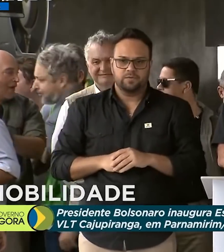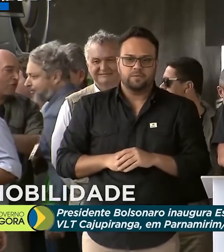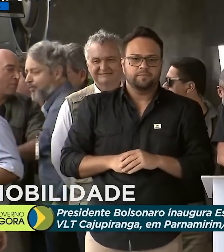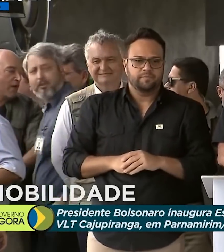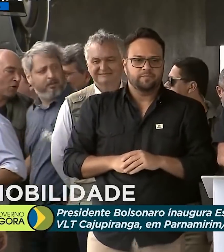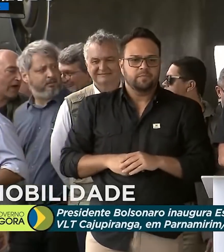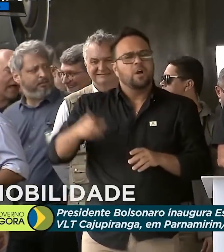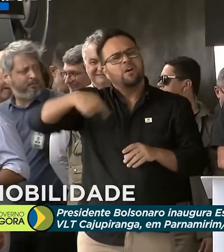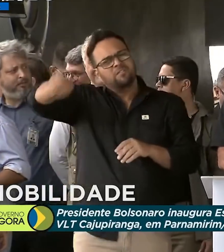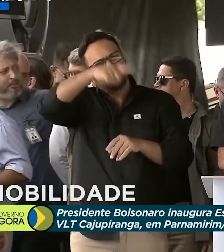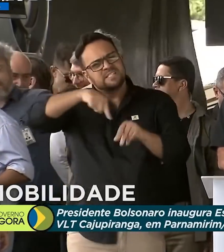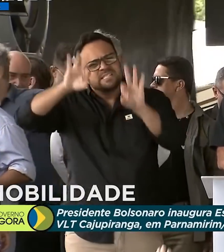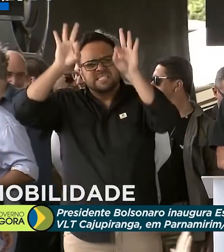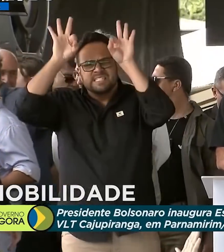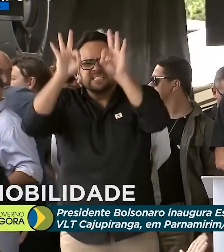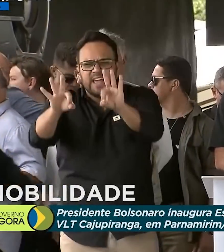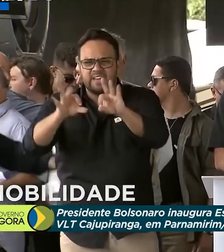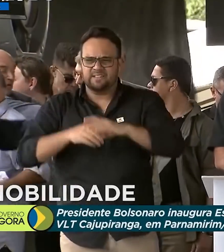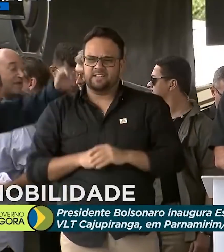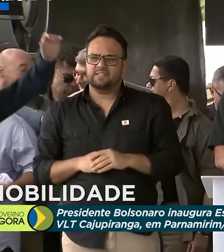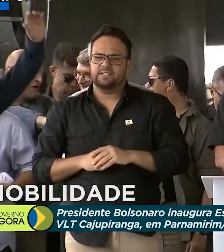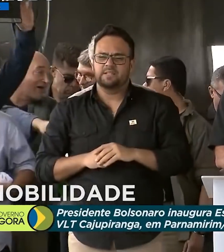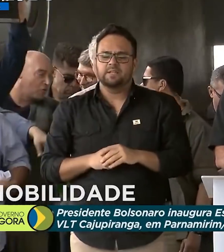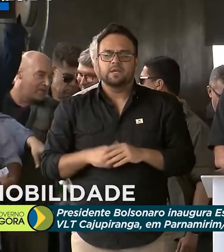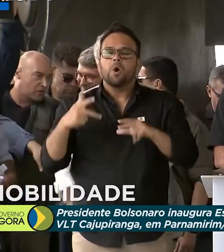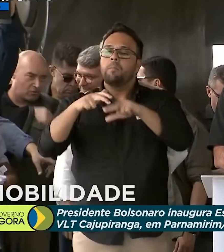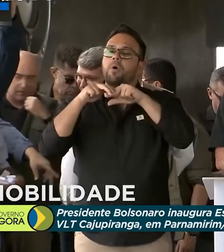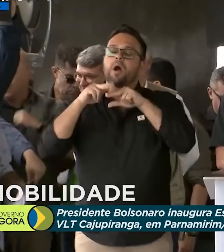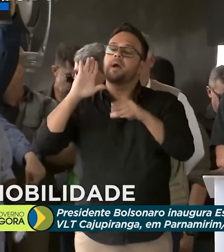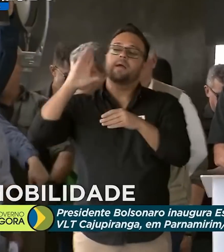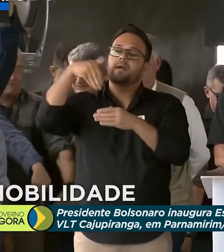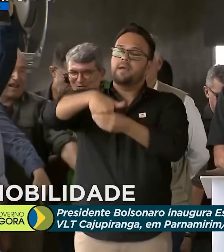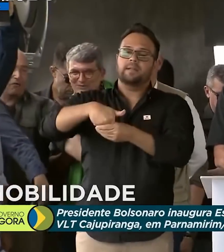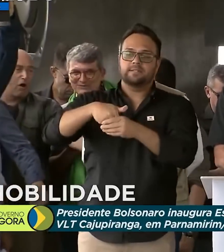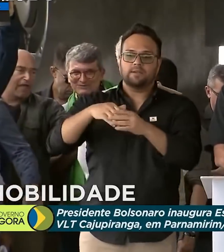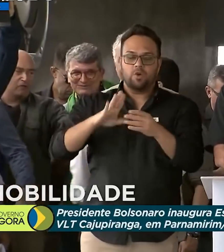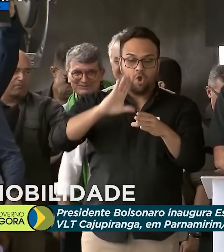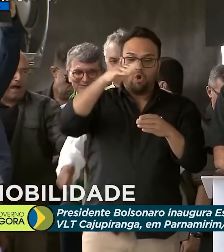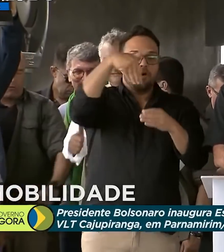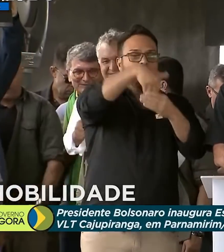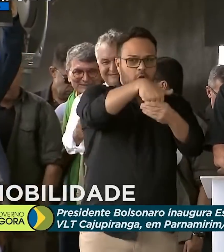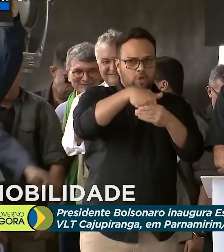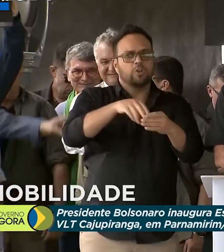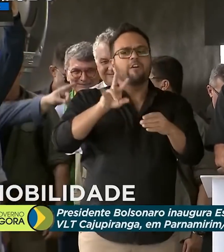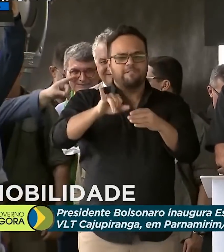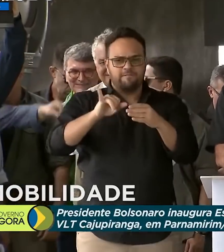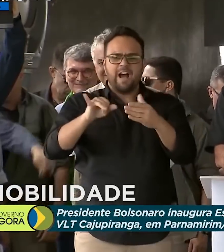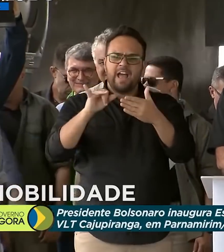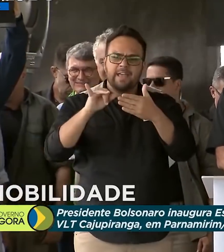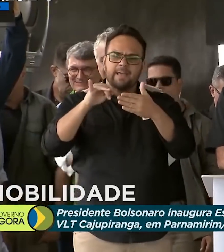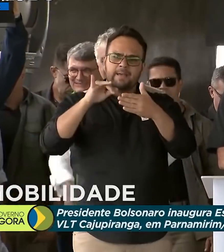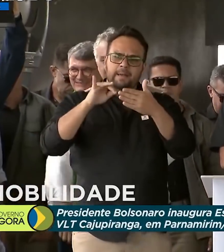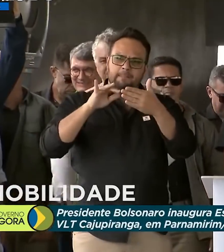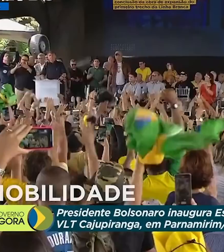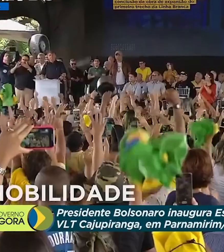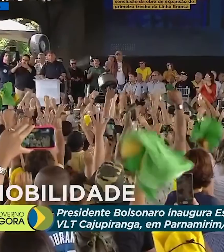E podem ter certeza que, por ocasião das eleições, os votos serão contados no